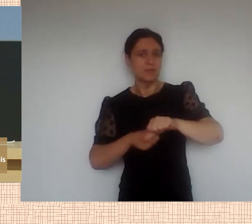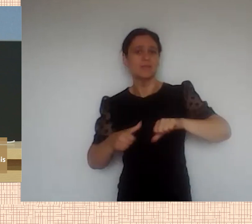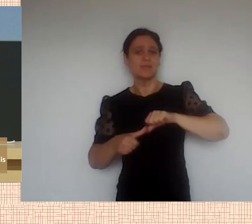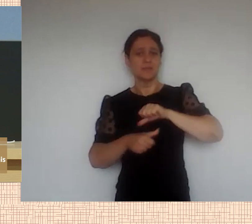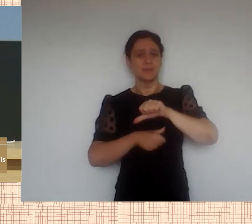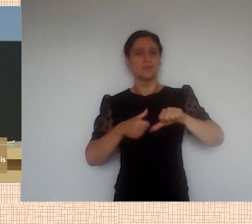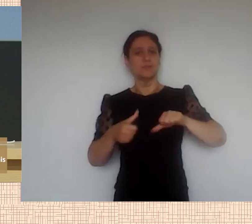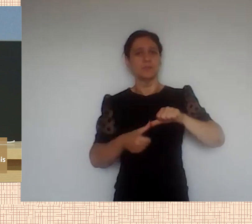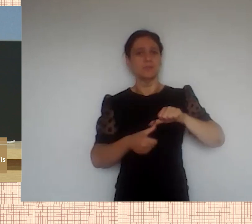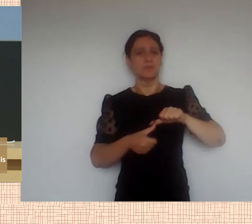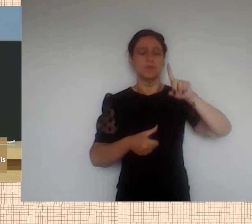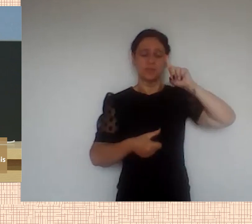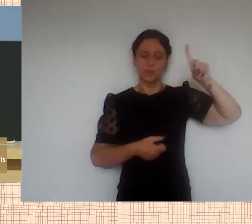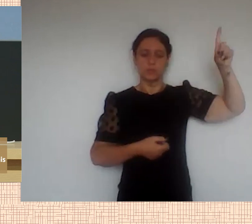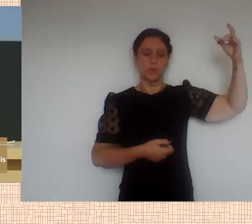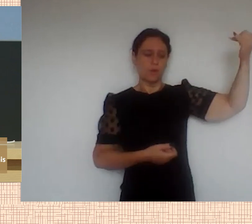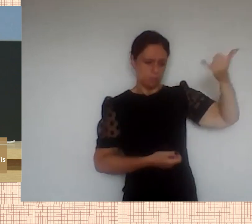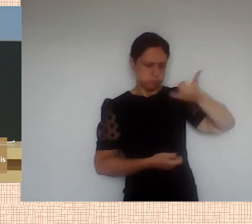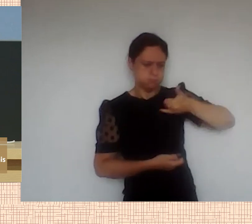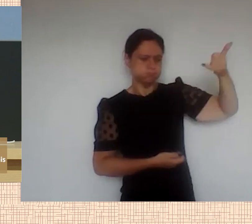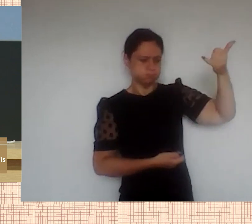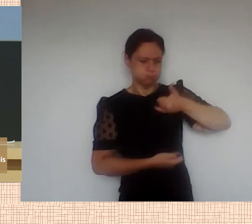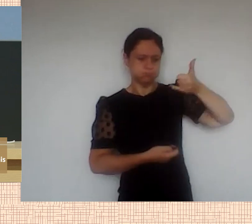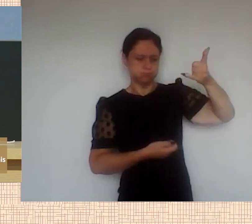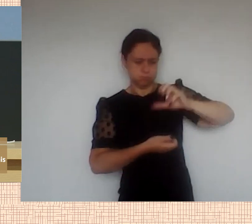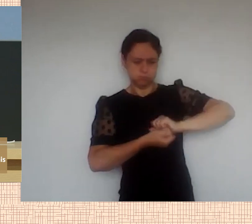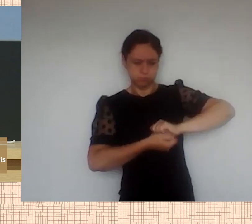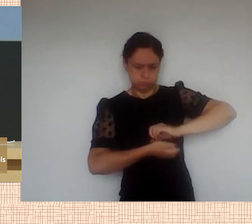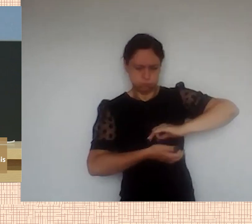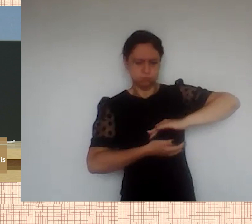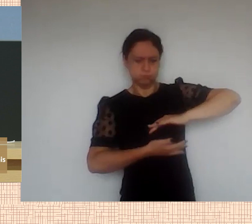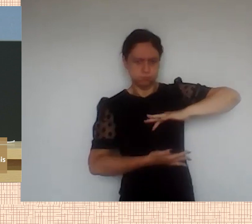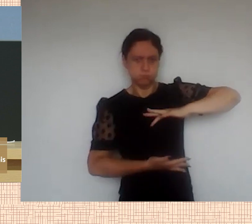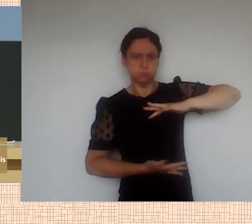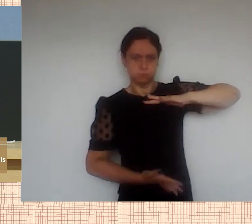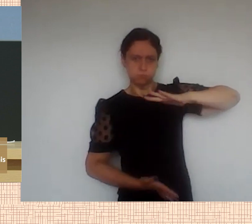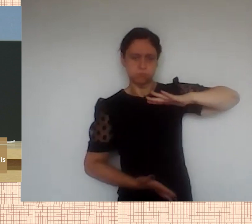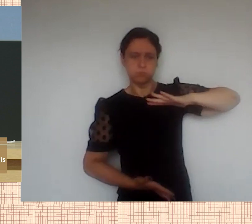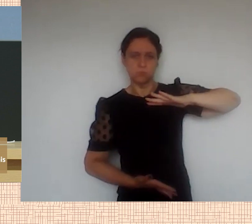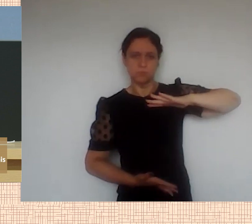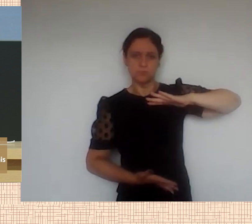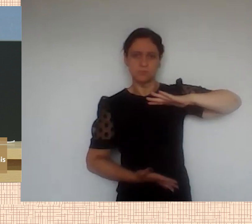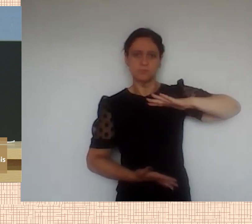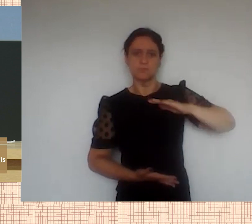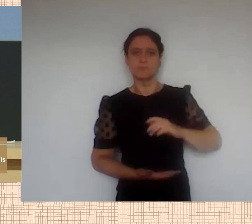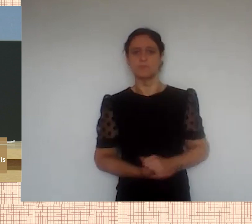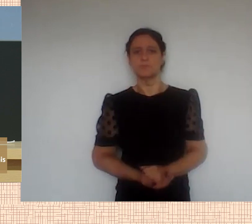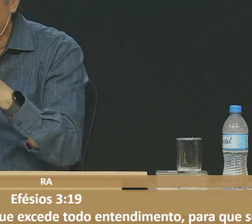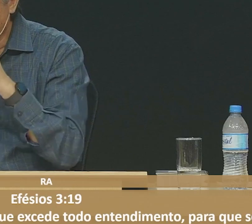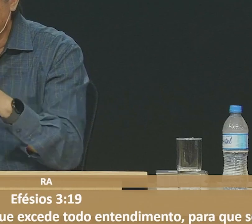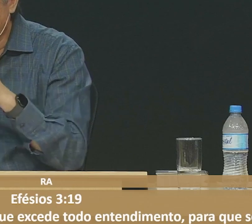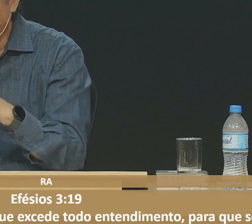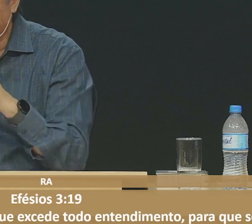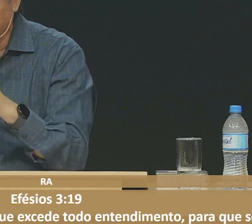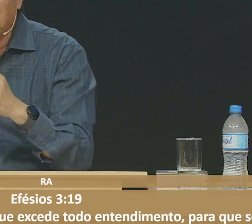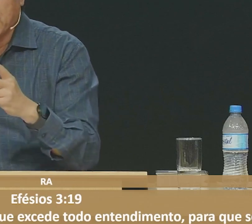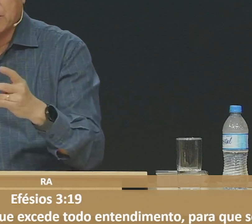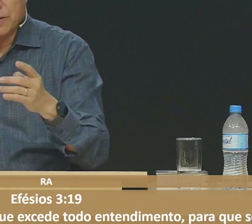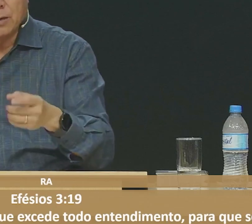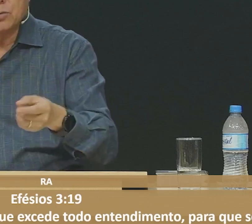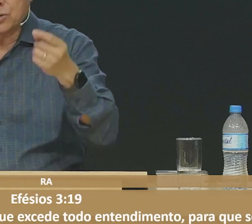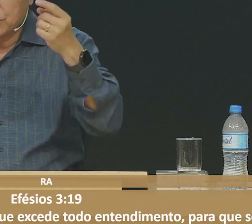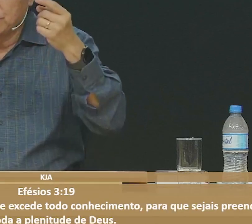processo de metabolismo, Deus vai nos enchendo, lavando, porque aí está Efésios 5, vocês se